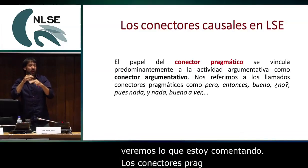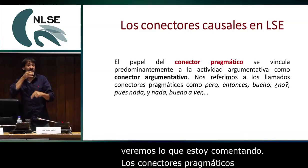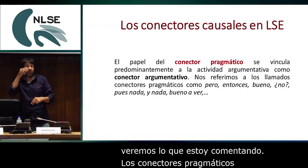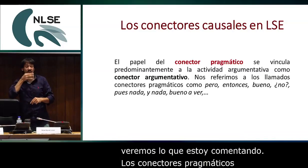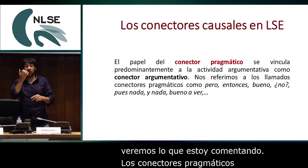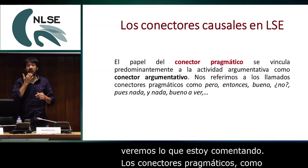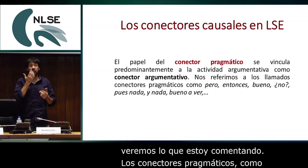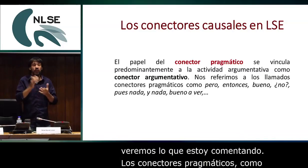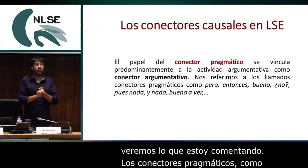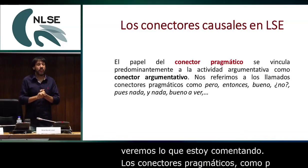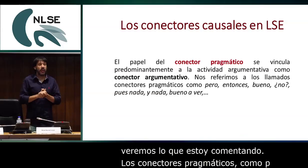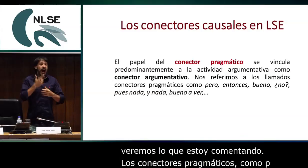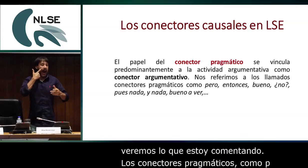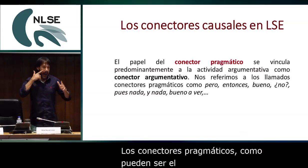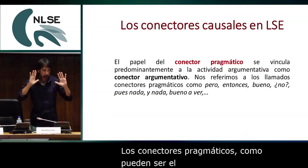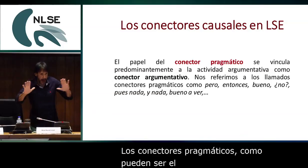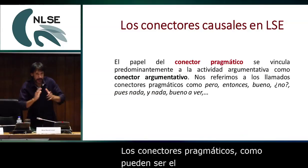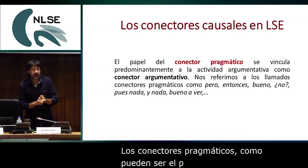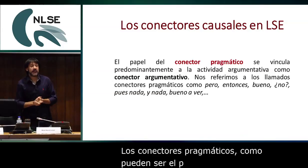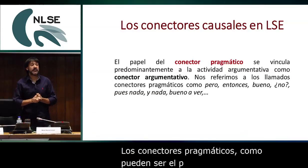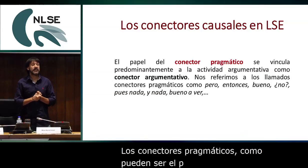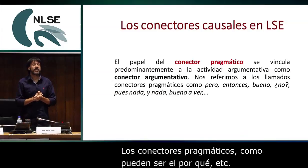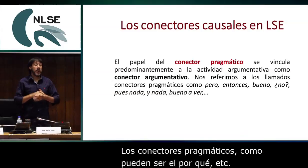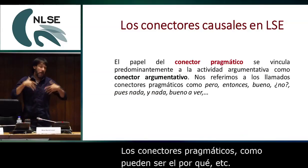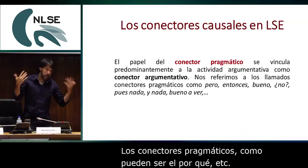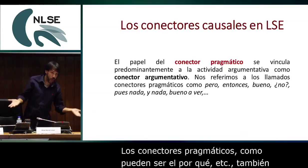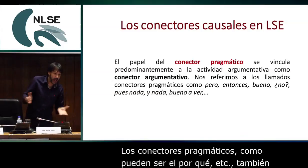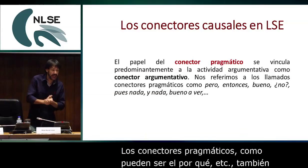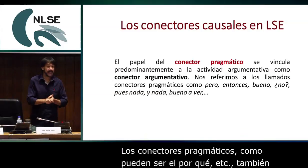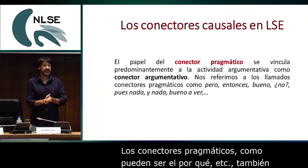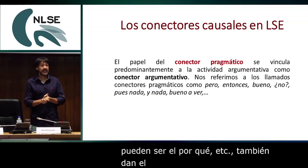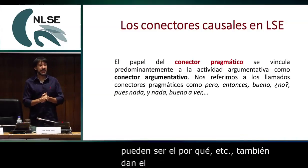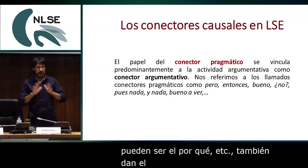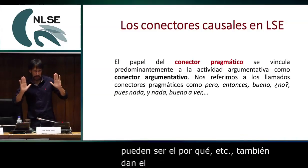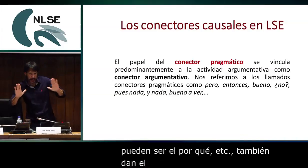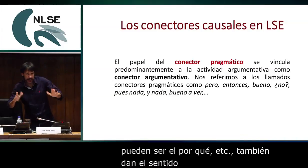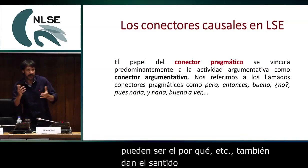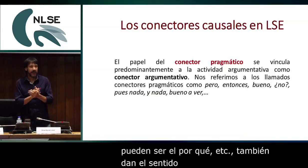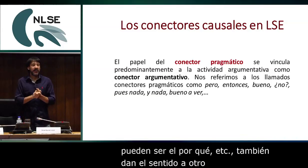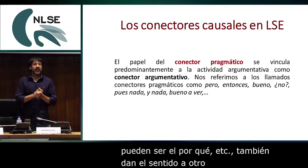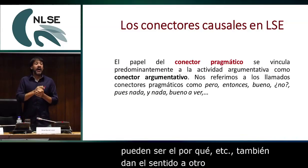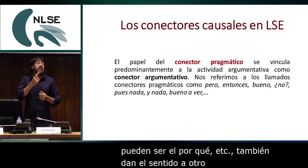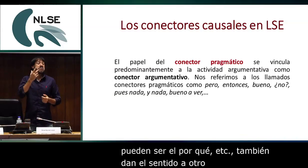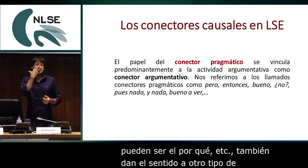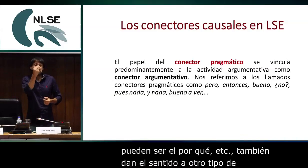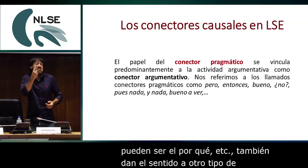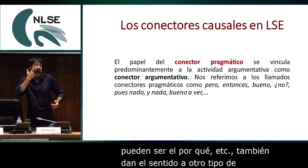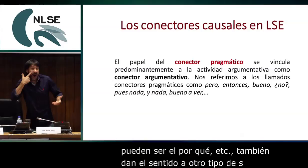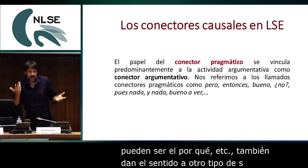también dan el sentido a otro tipo de significados. Por ejemplo, el a ver, pues,